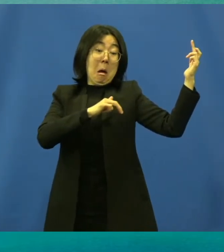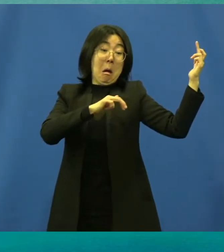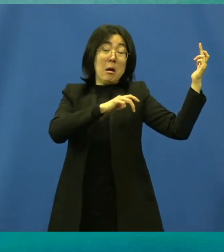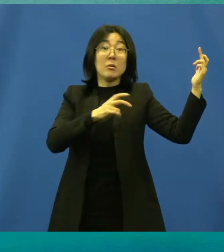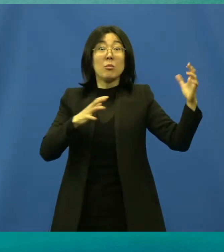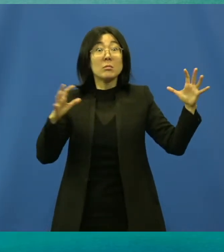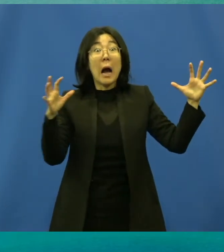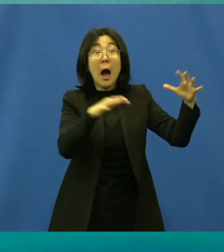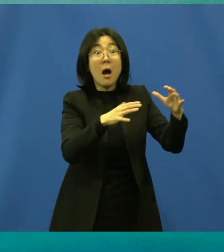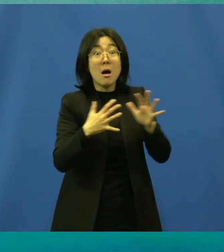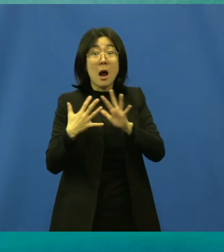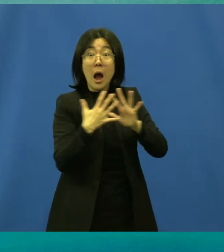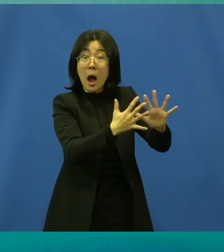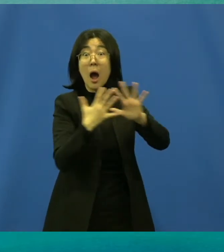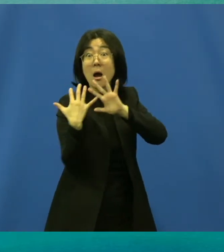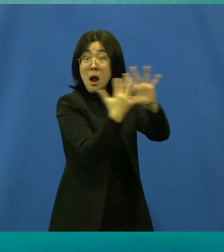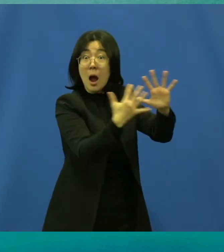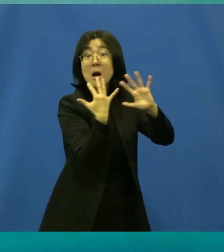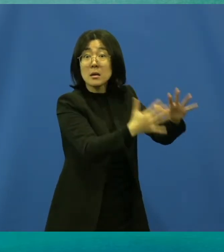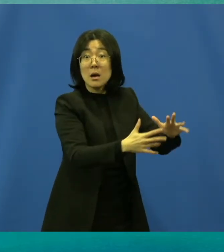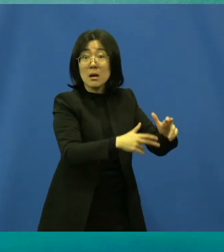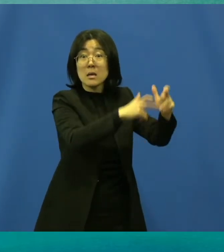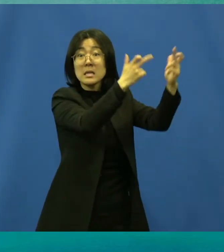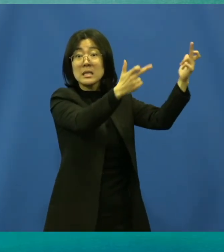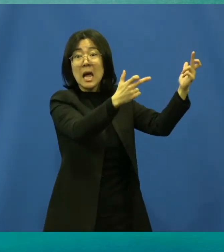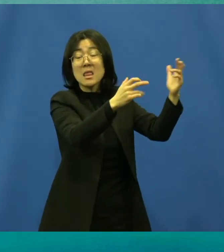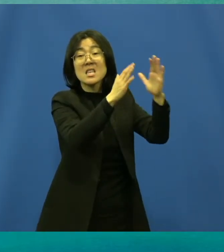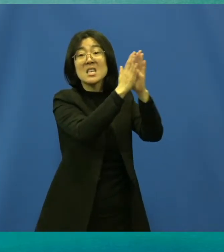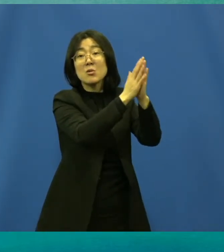거기서 엎드려 기도하고 산기도하고.